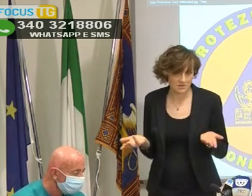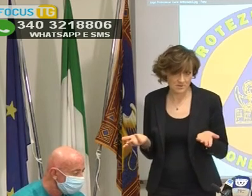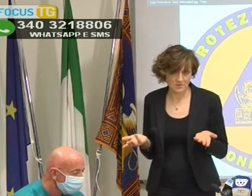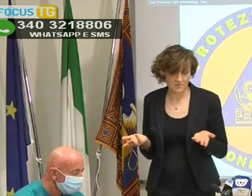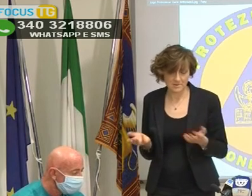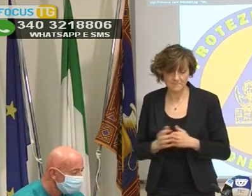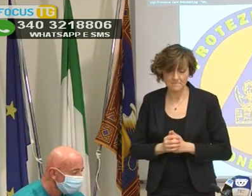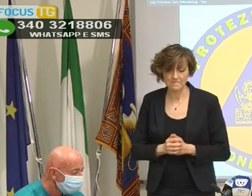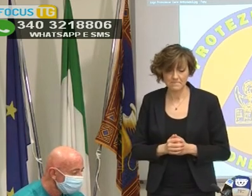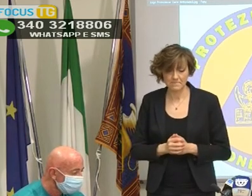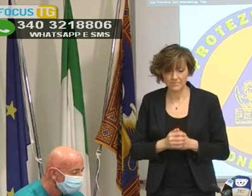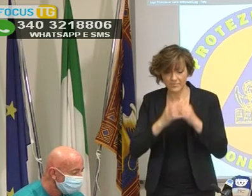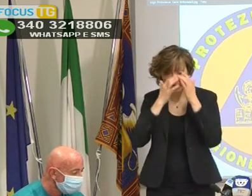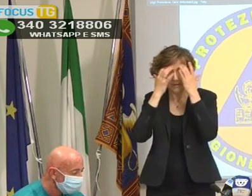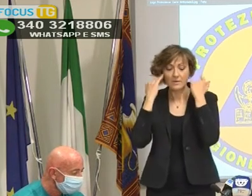ho aggiunto tutto.